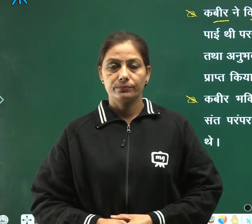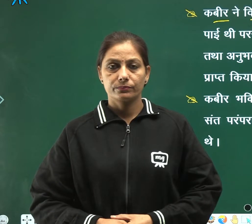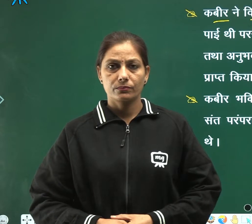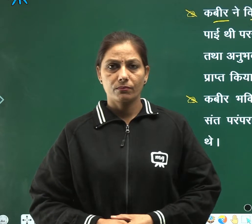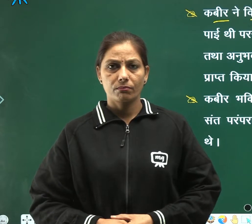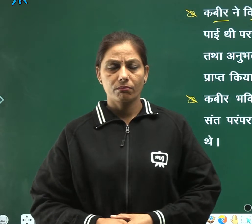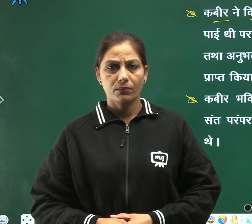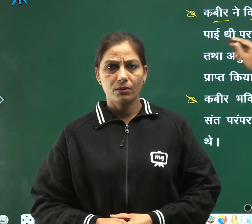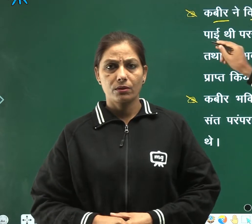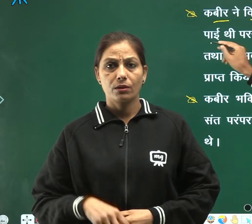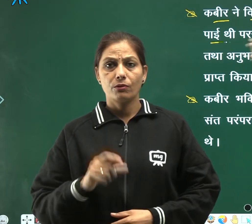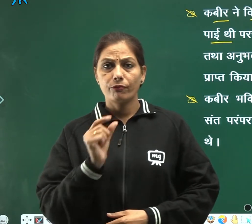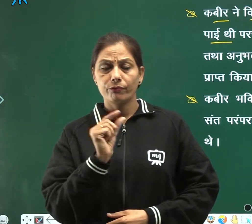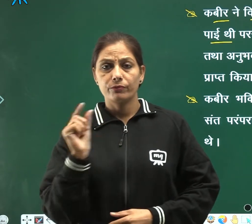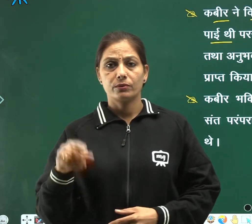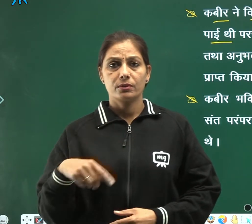विधिवत शिक्षा नहीं पाई थी,